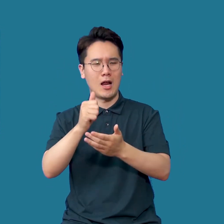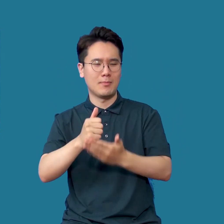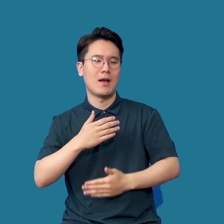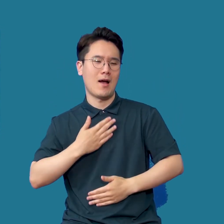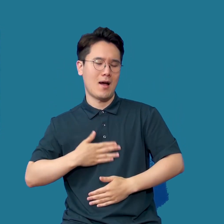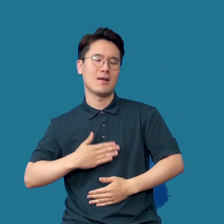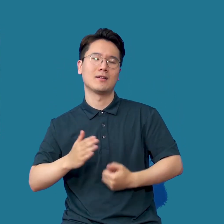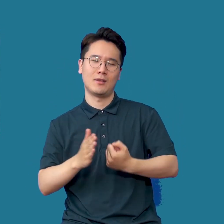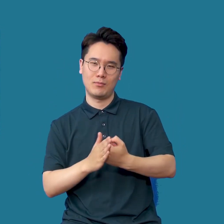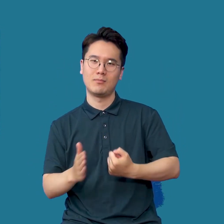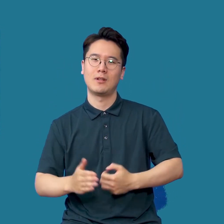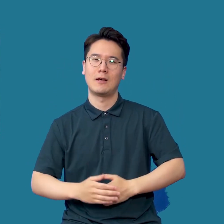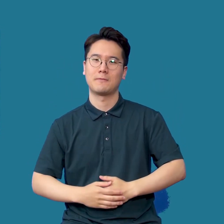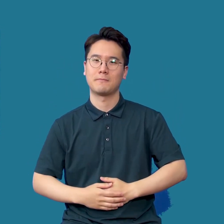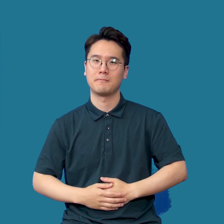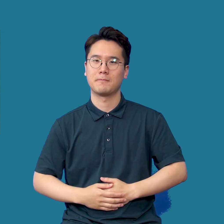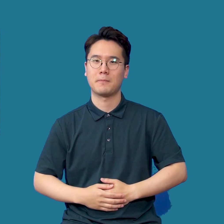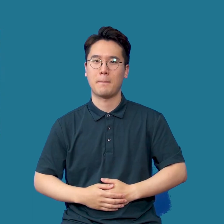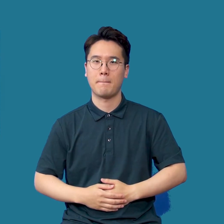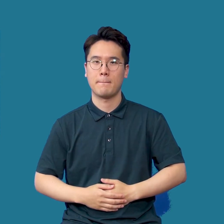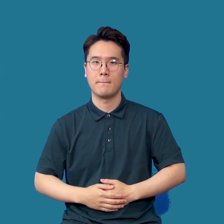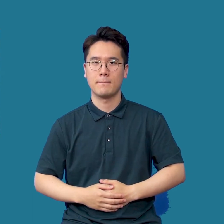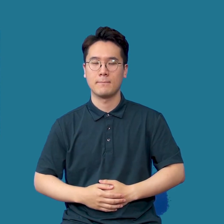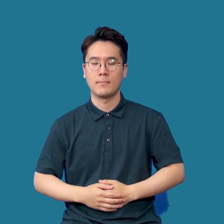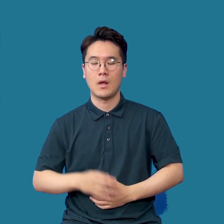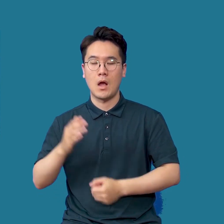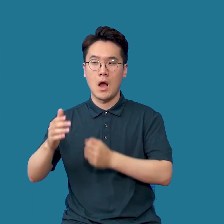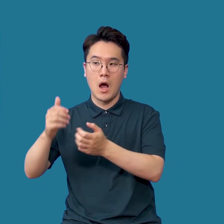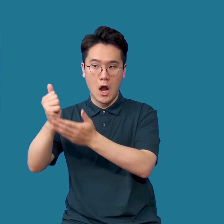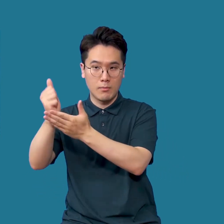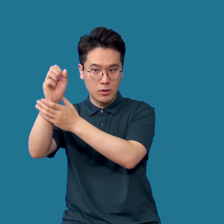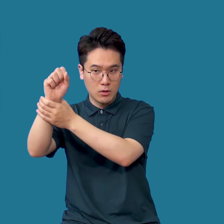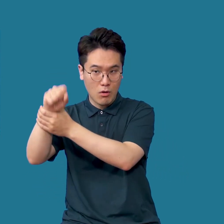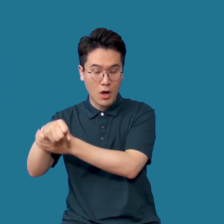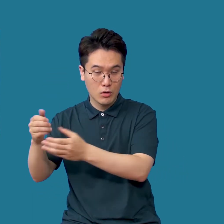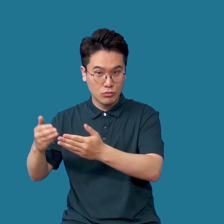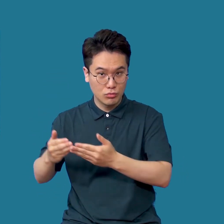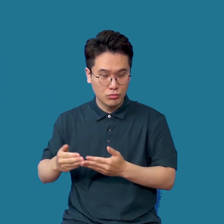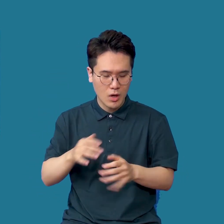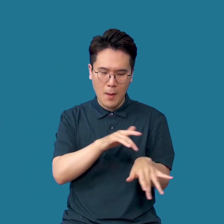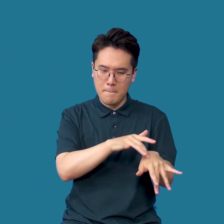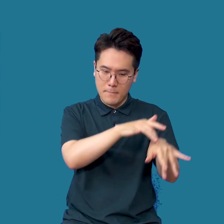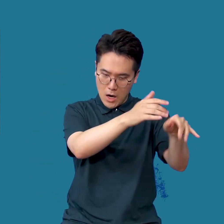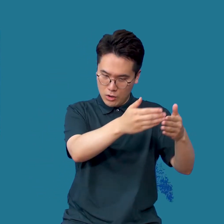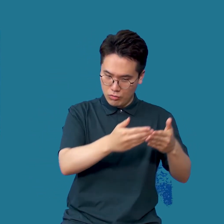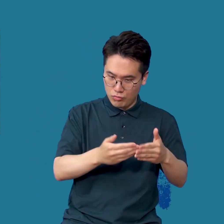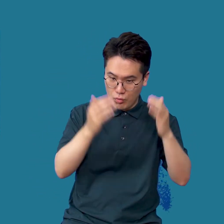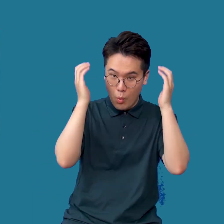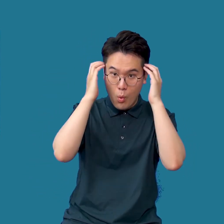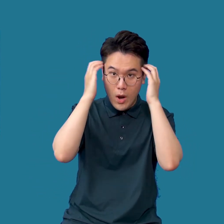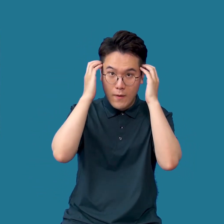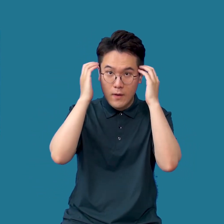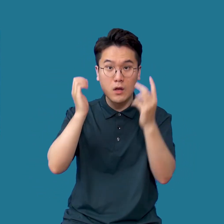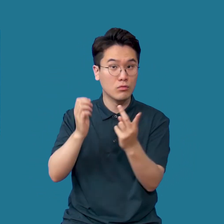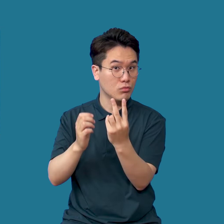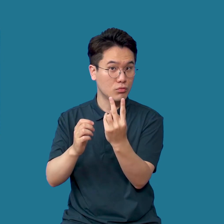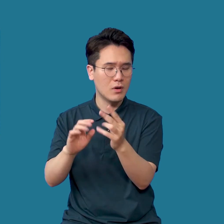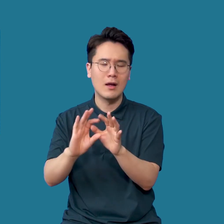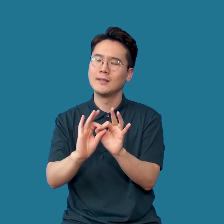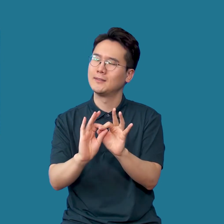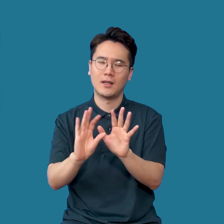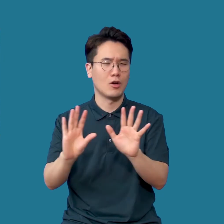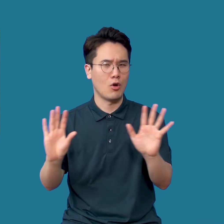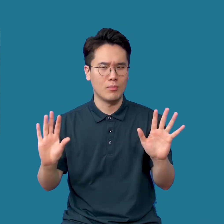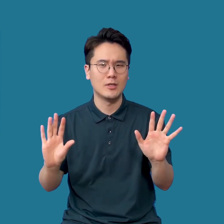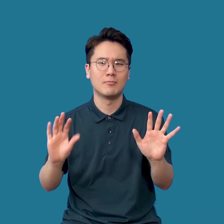하나님에게서 오는 고난이든 마귀에게서 오는 고난이든 어떤 고난이든지 간에 고난은 우리를